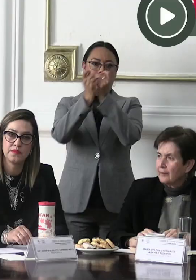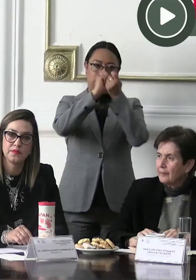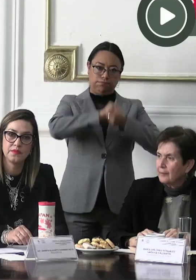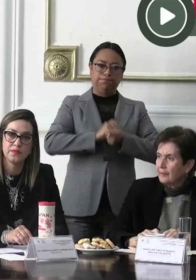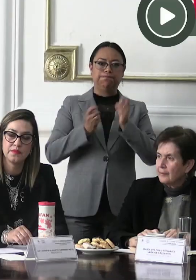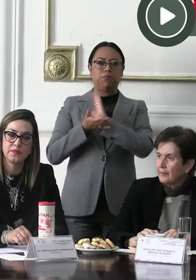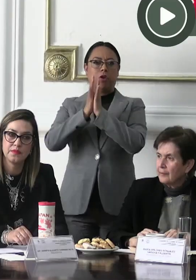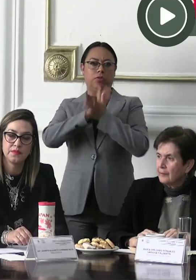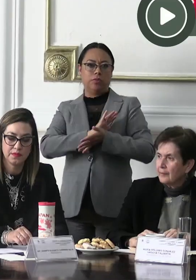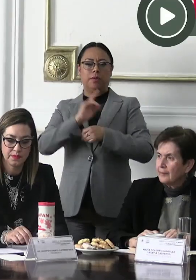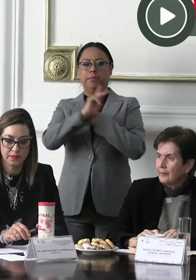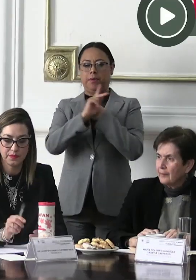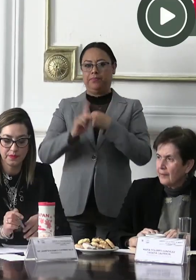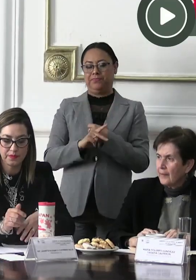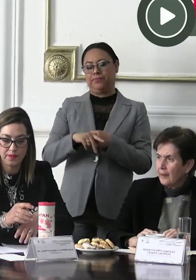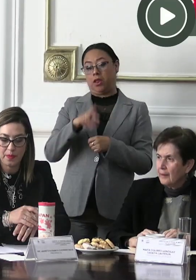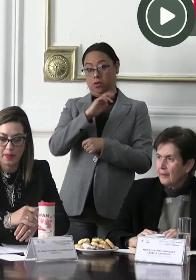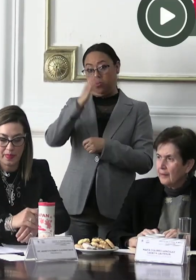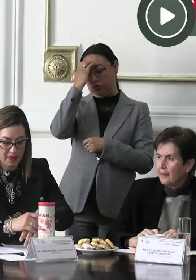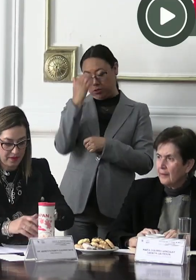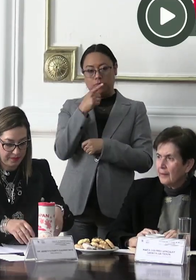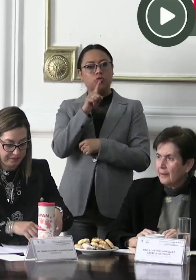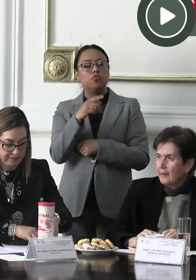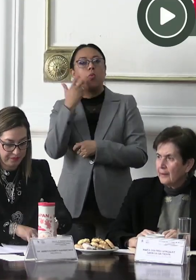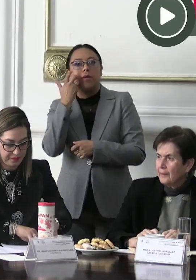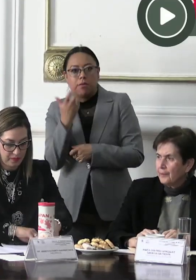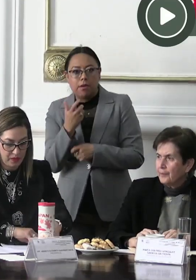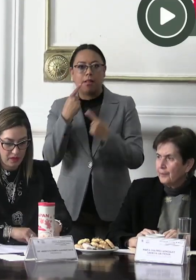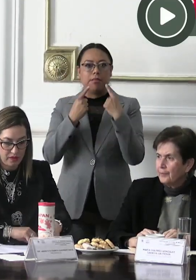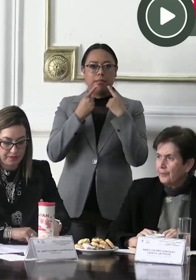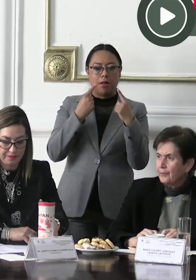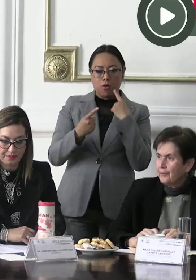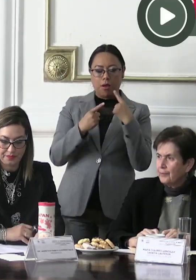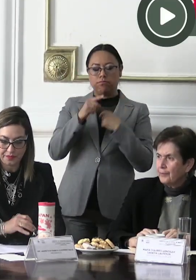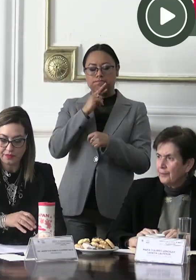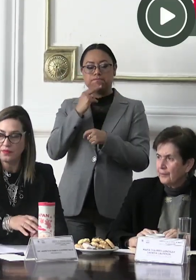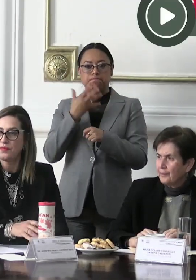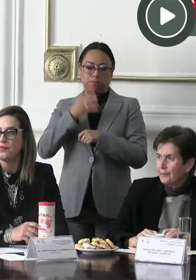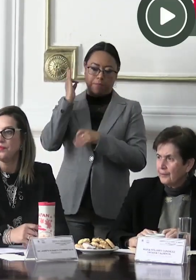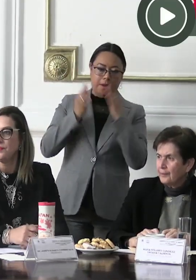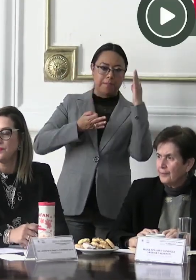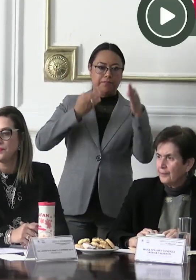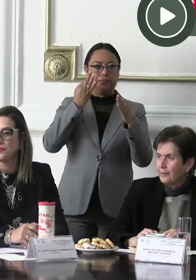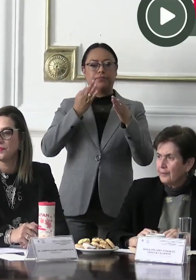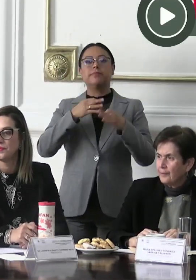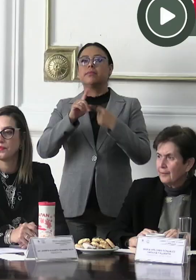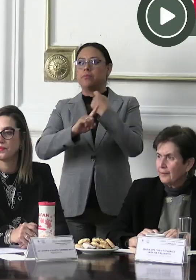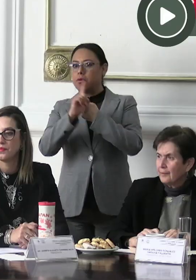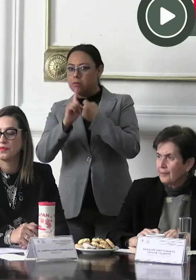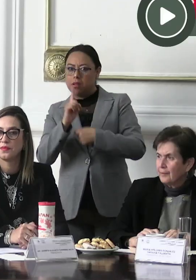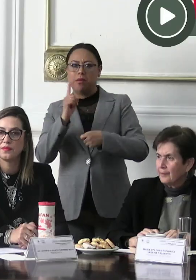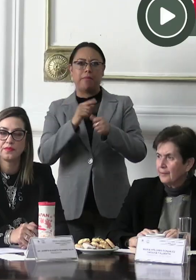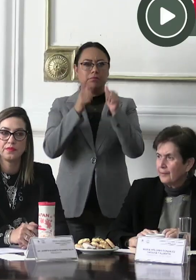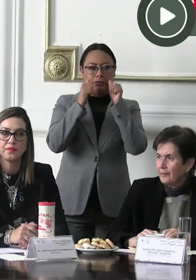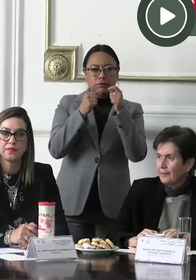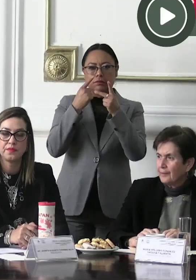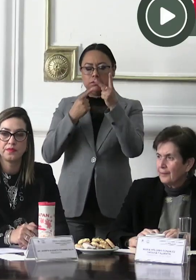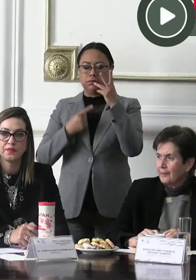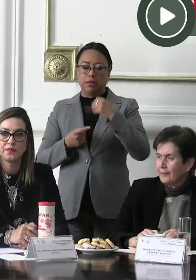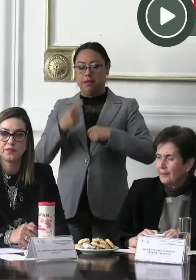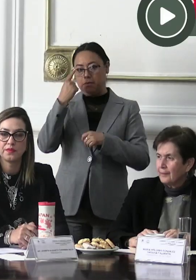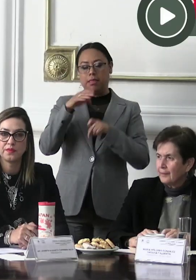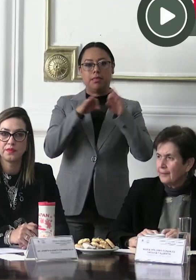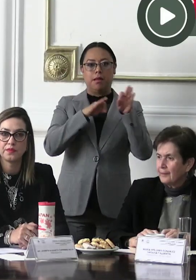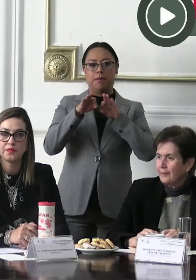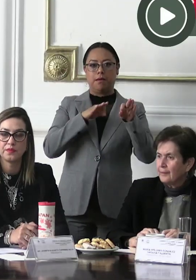su disposición al diálogo, su claridad para asumir los desafíos y su voluntad para trabajar de manera coordinada con este Congreso